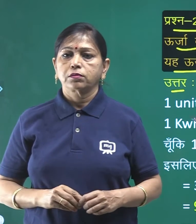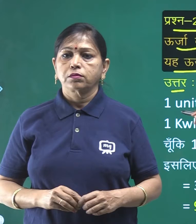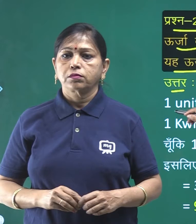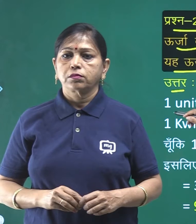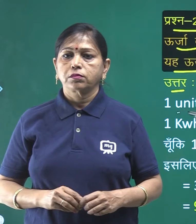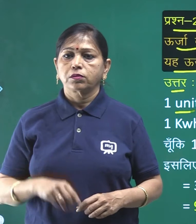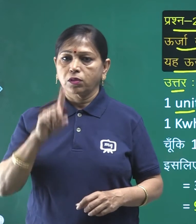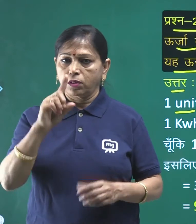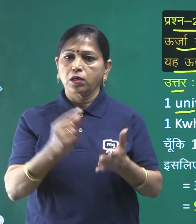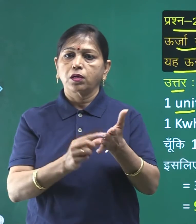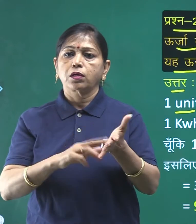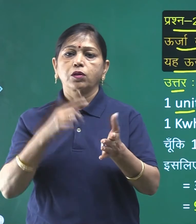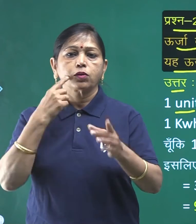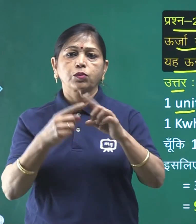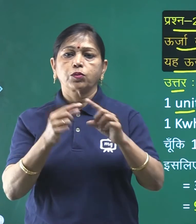एक यूनिट बराबर